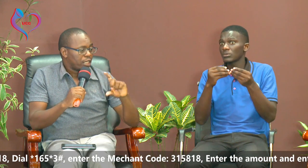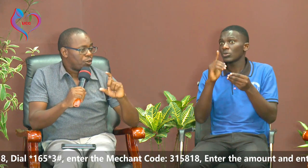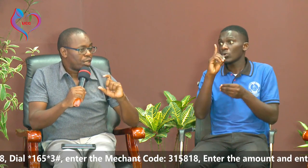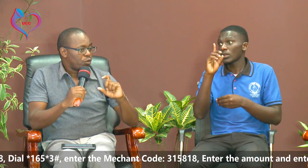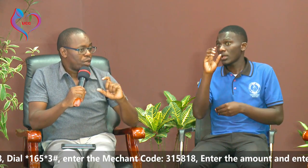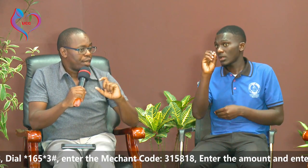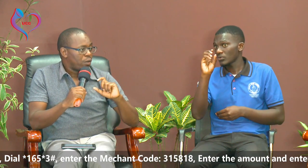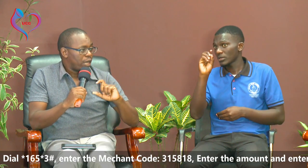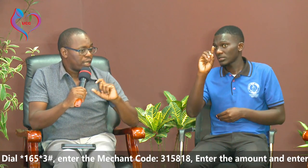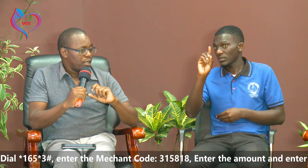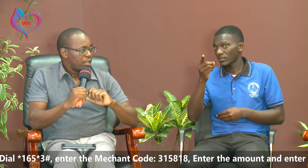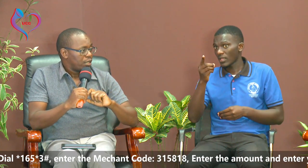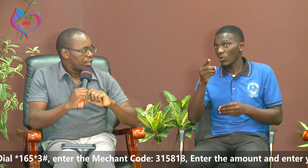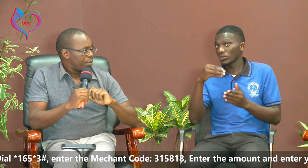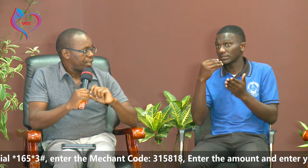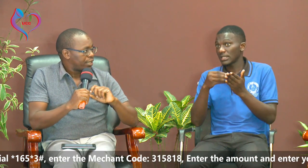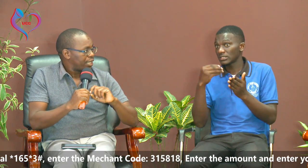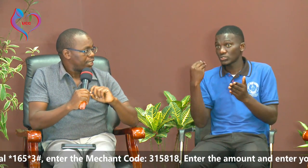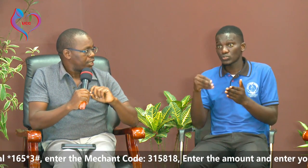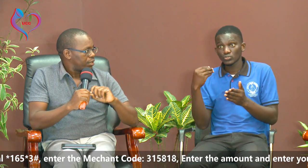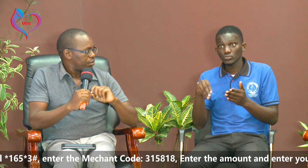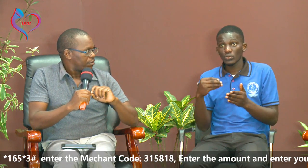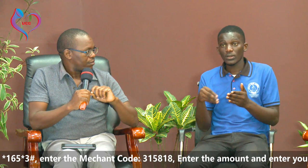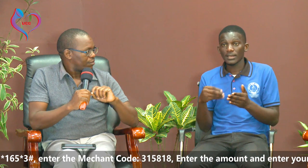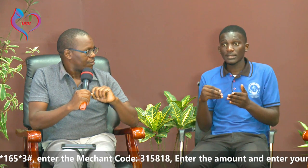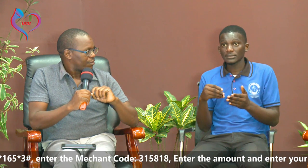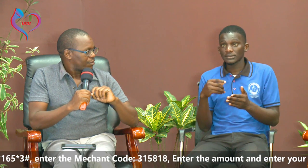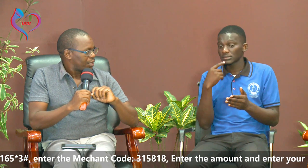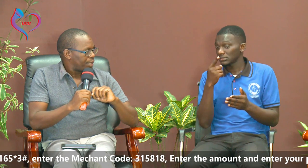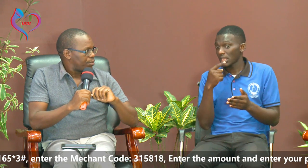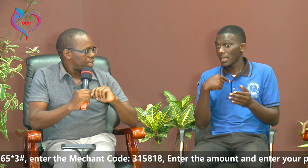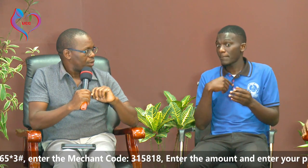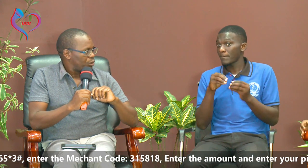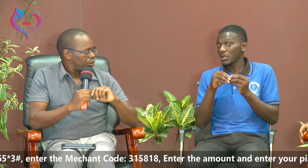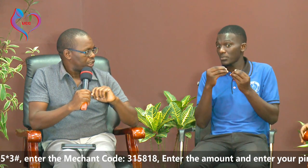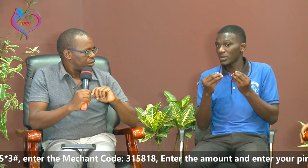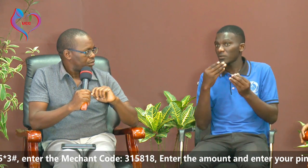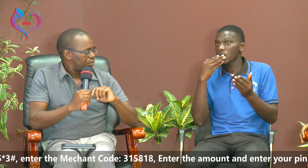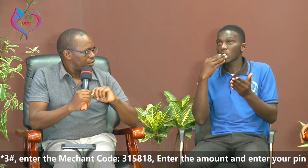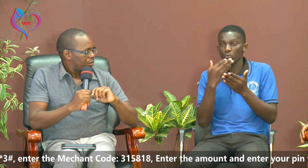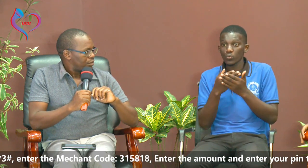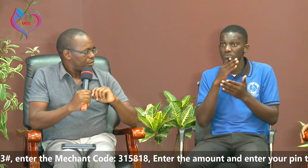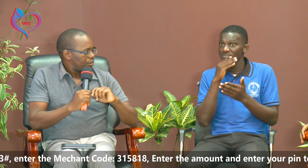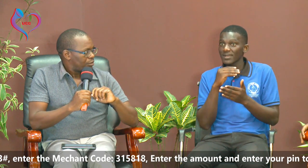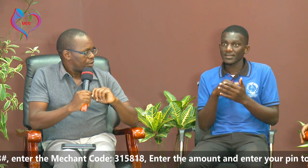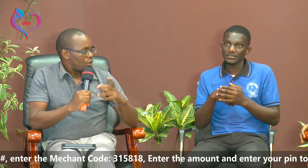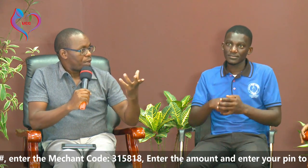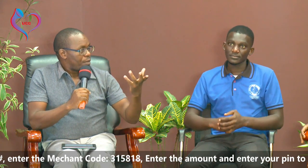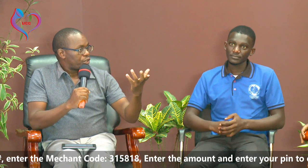njagala oyogere ku muganda wange nti abadde saint kyabadde musajja mulungi ngenda kubayamba ku